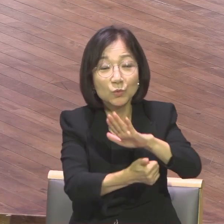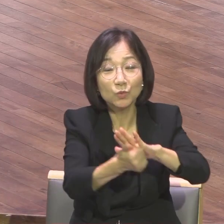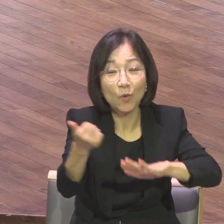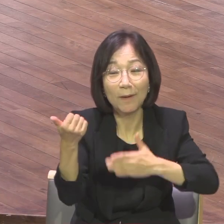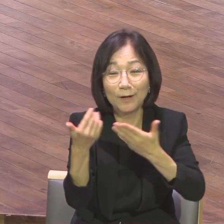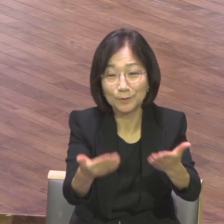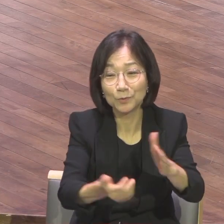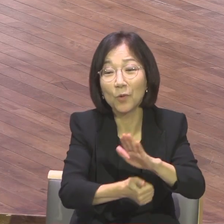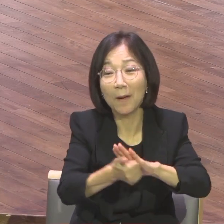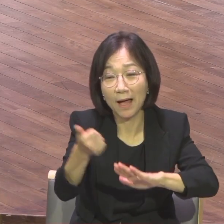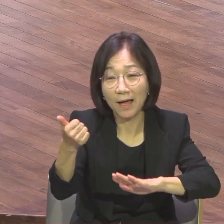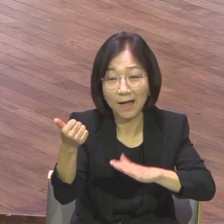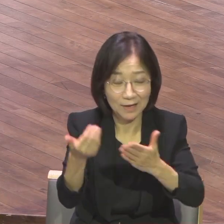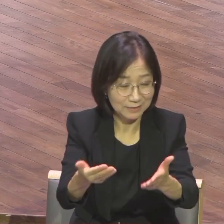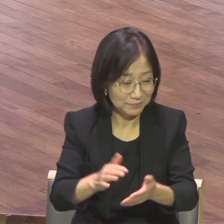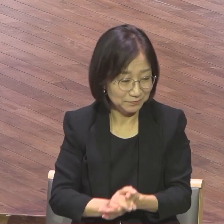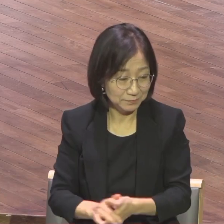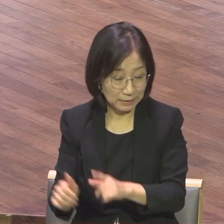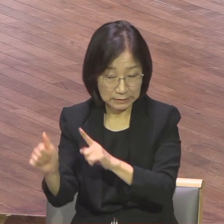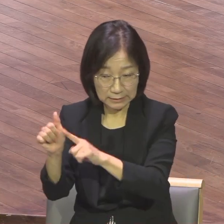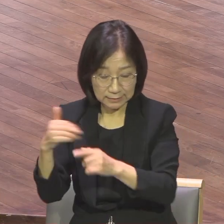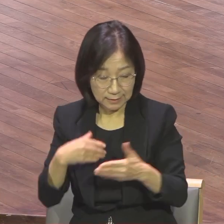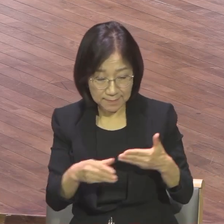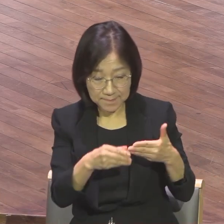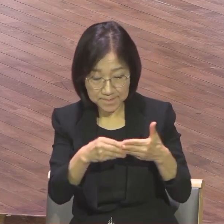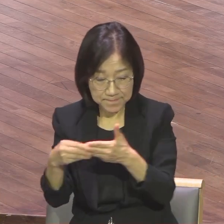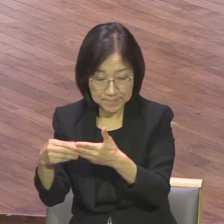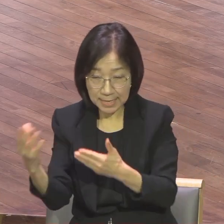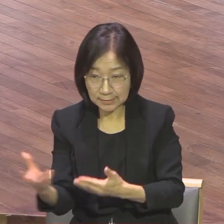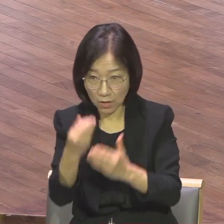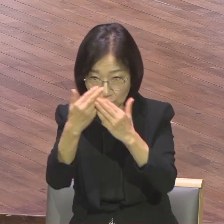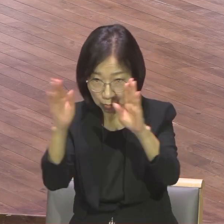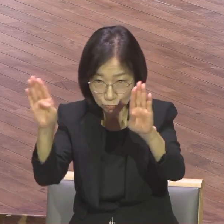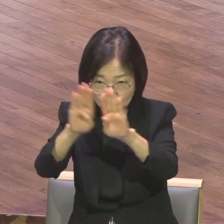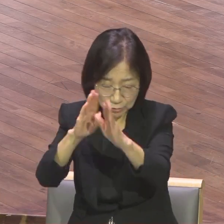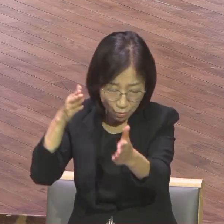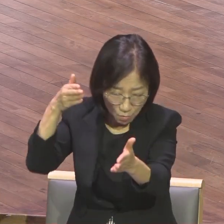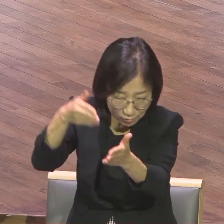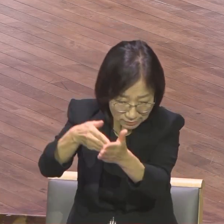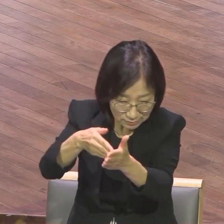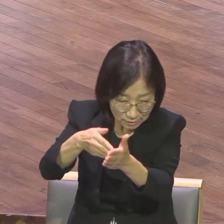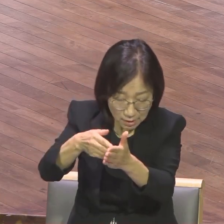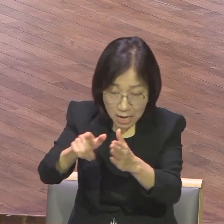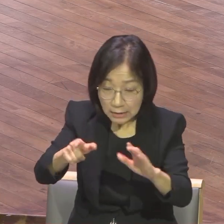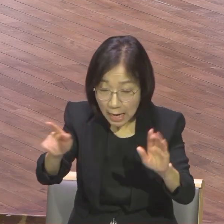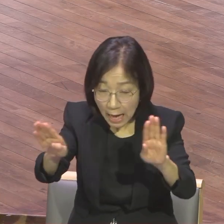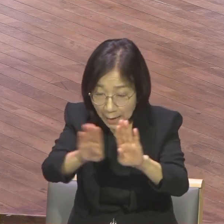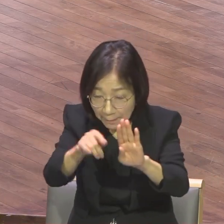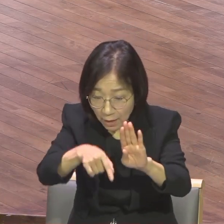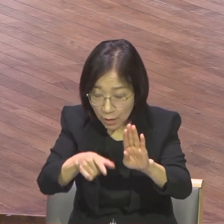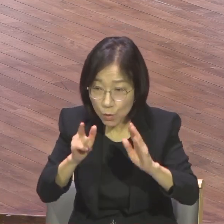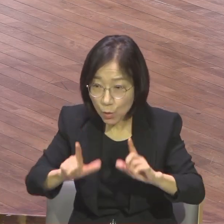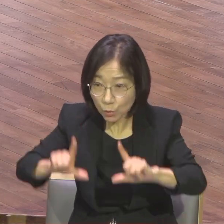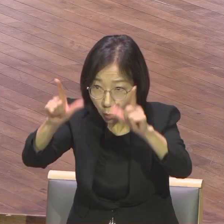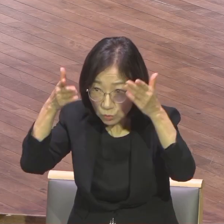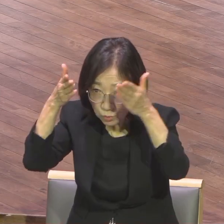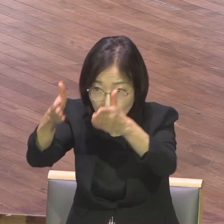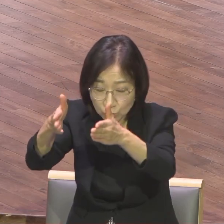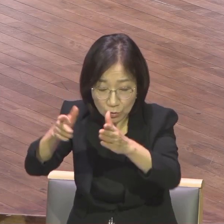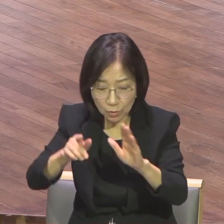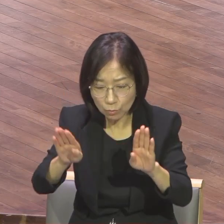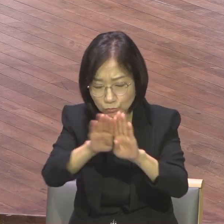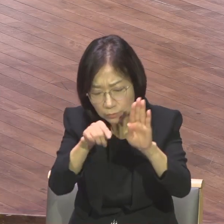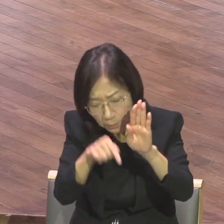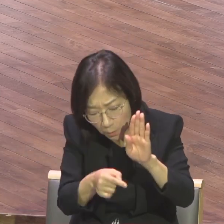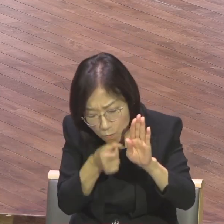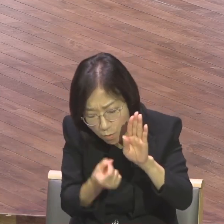1절 봅니다. 그가 나를 데리고 성전 문에 이르시니 성전의 앞면이 동쪽을 향하여 있는데 그